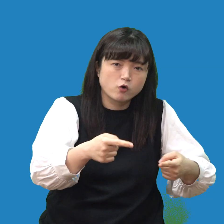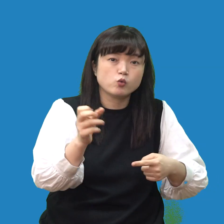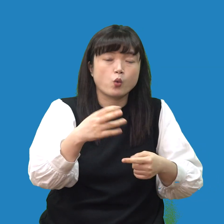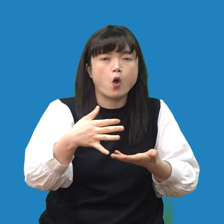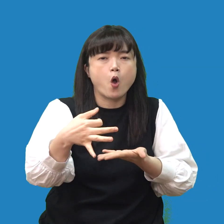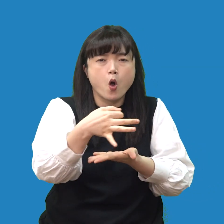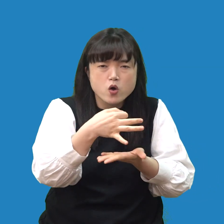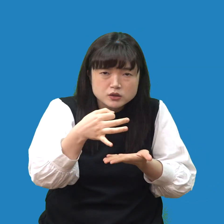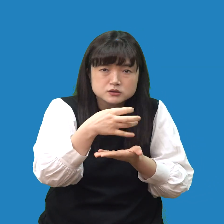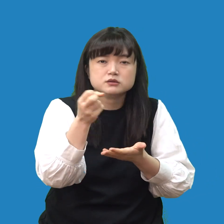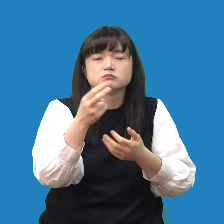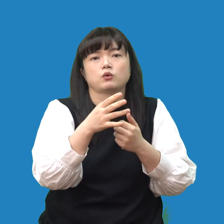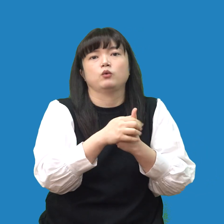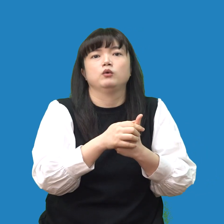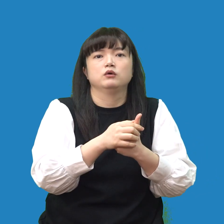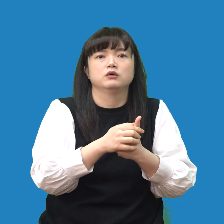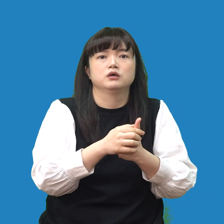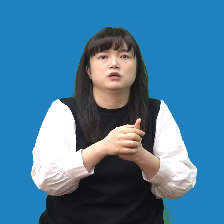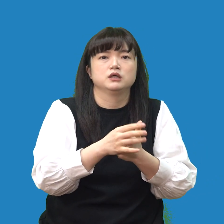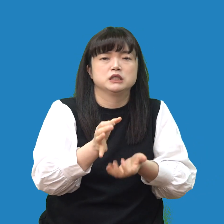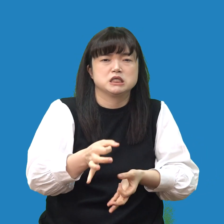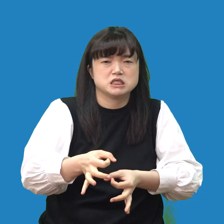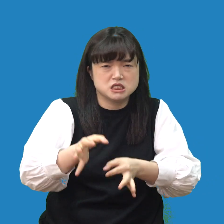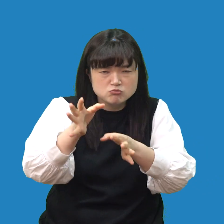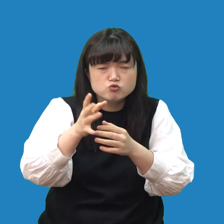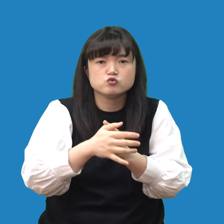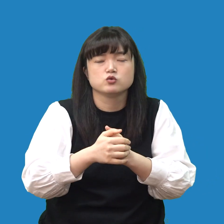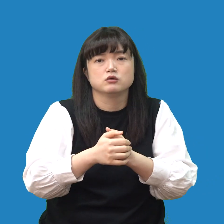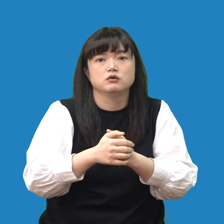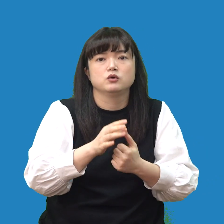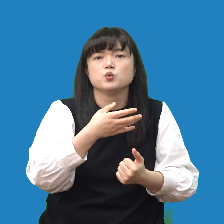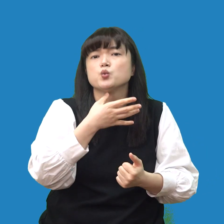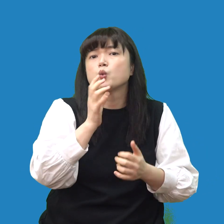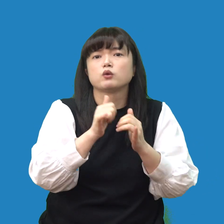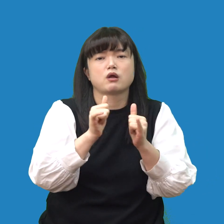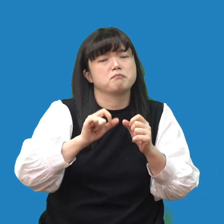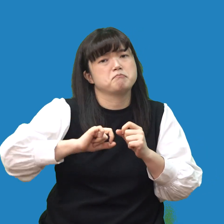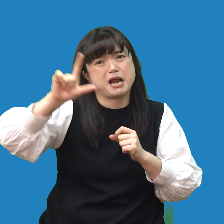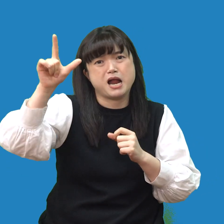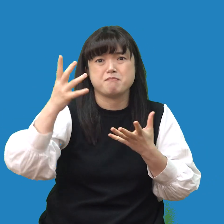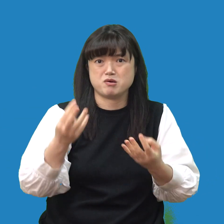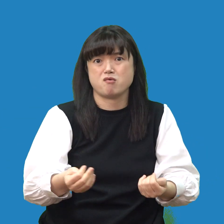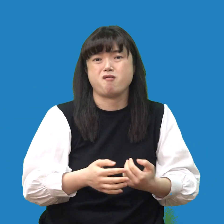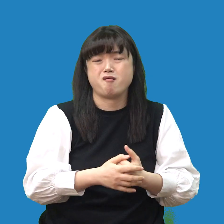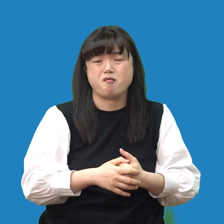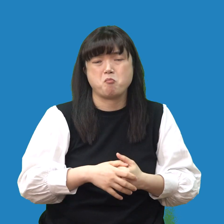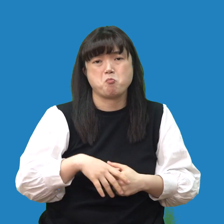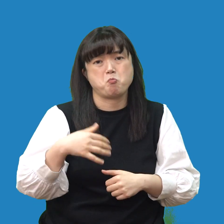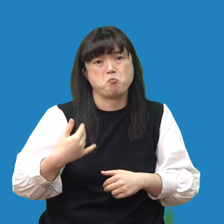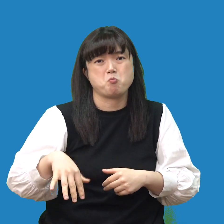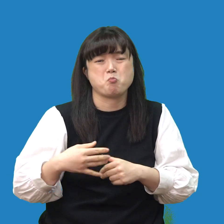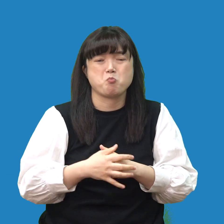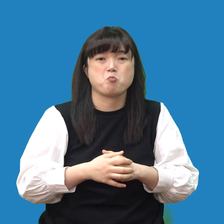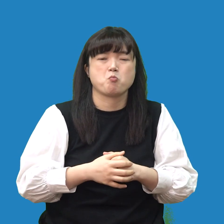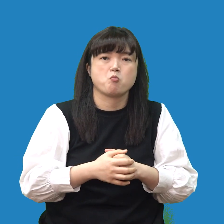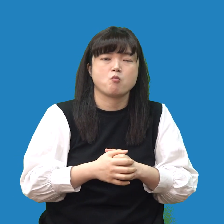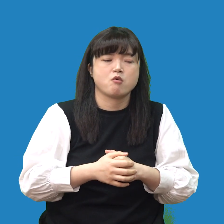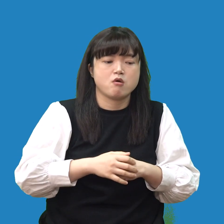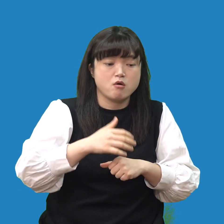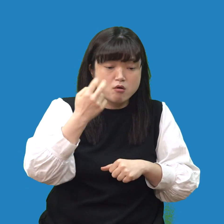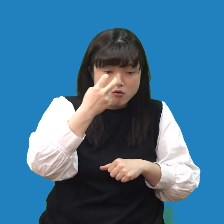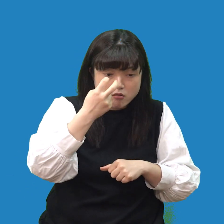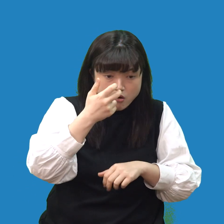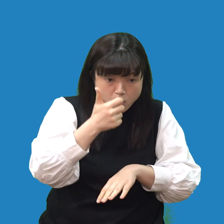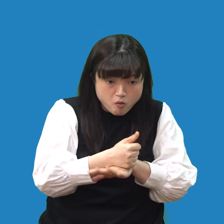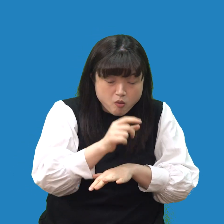헌금, 그리고 그 외에 기부 금액, 노년기가 가장 높았습니다. 그래서 그 조사